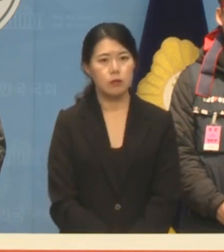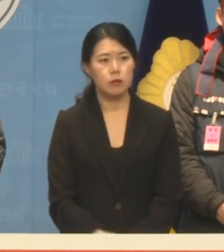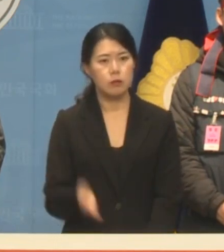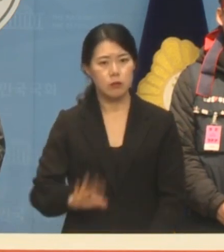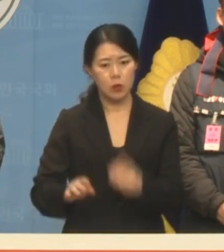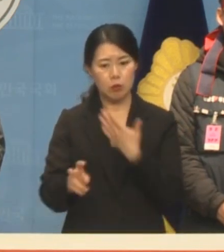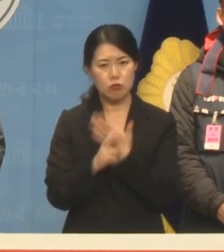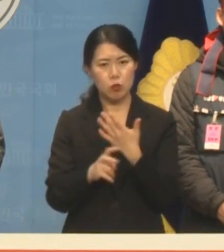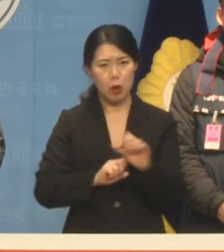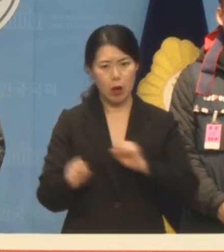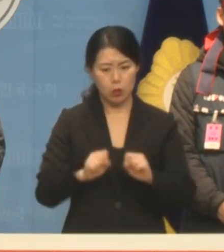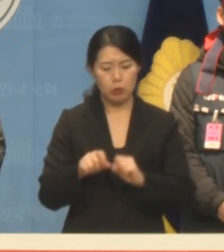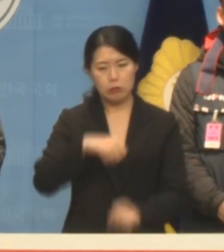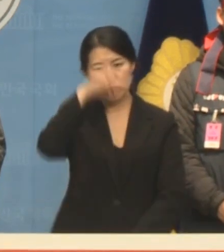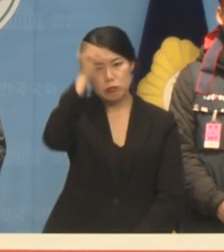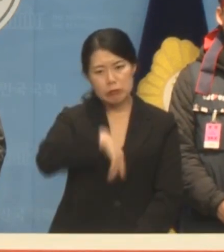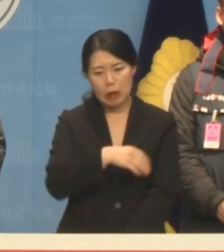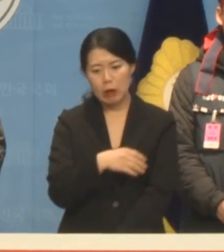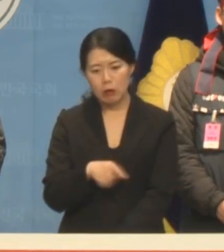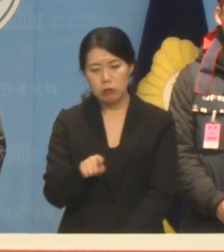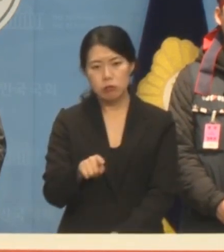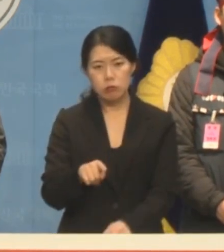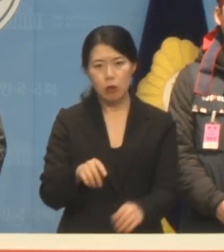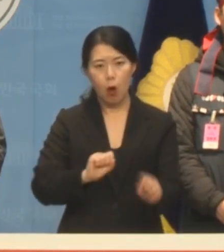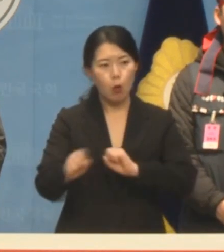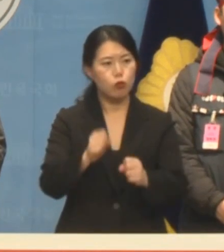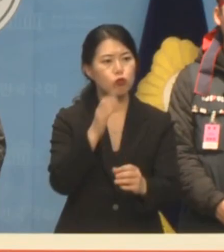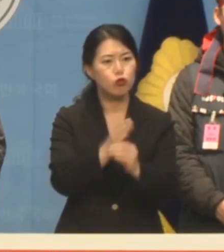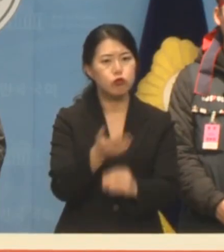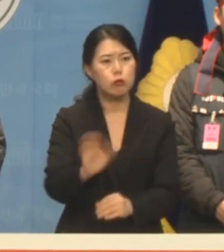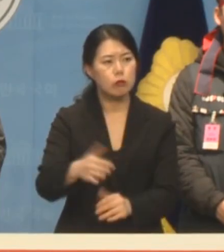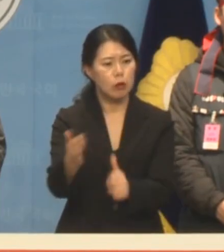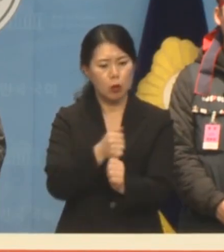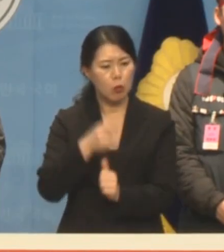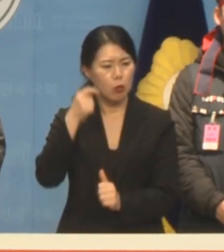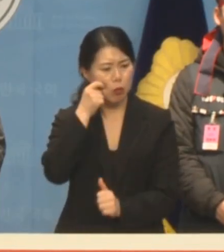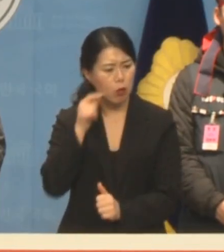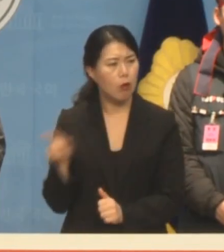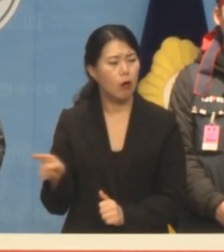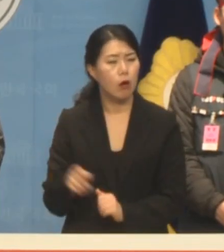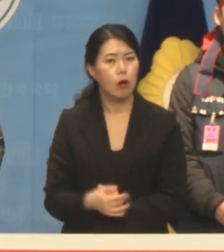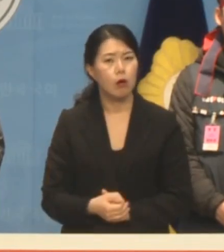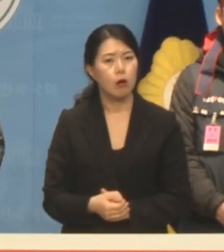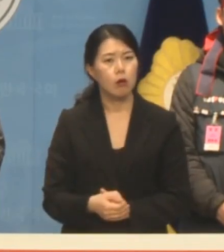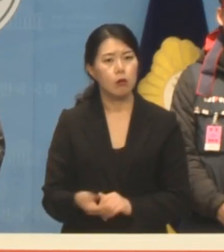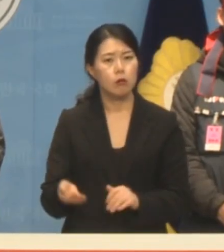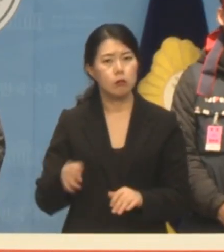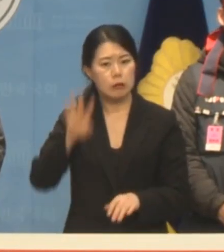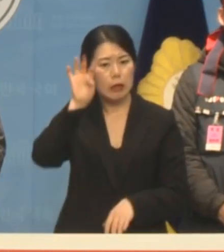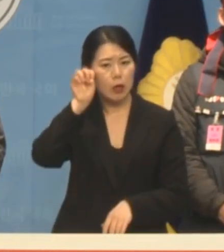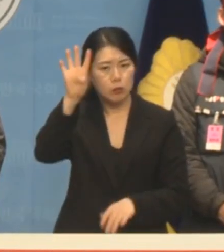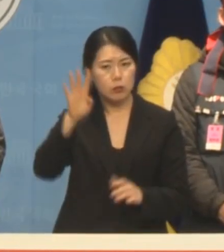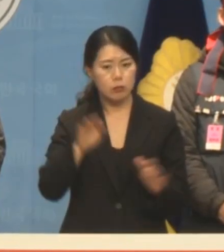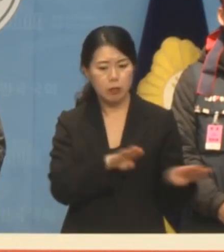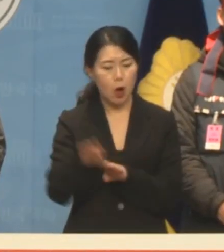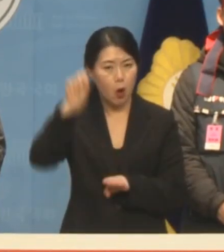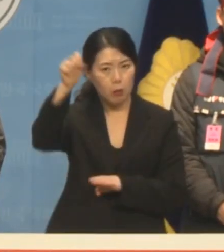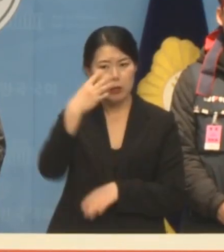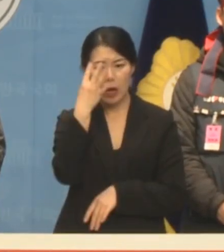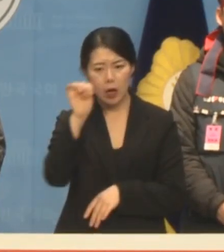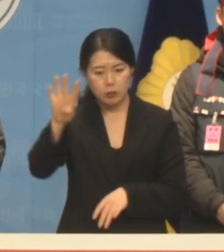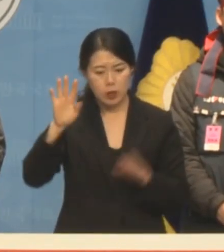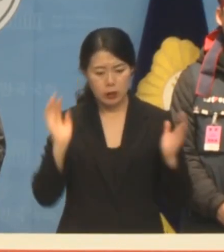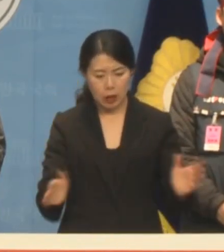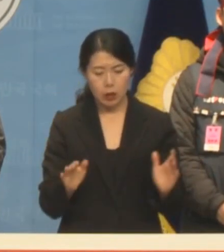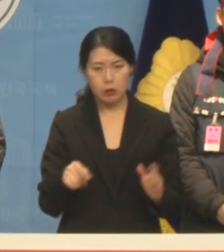불법 행위를 버젓이 자행하고 있는 대표를 체포하지도 못한 채 44일이 되도록 조사 중이라는